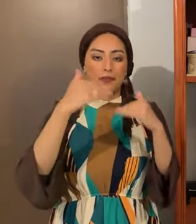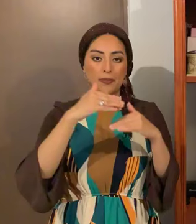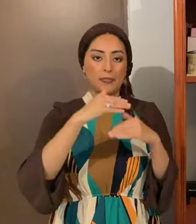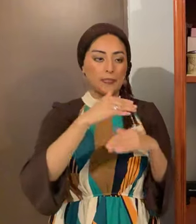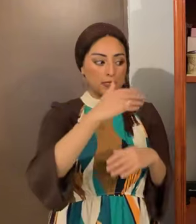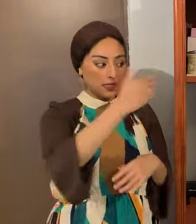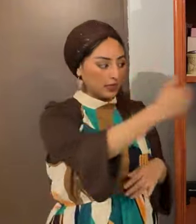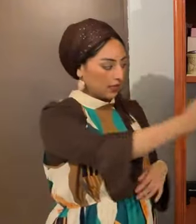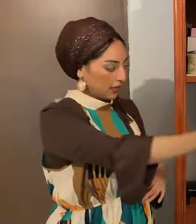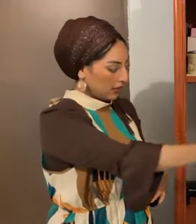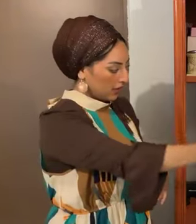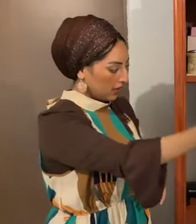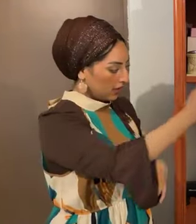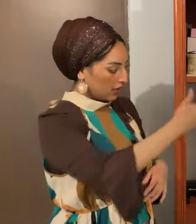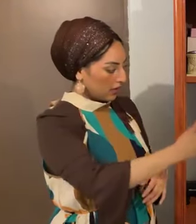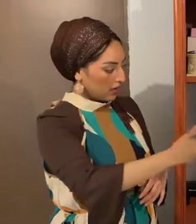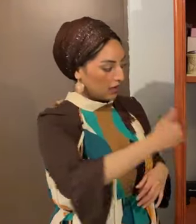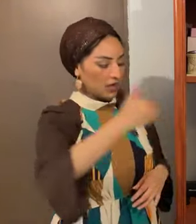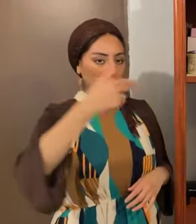letra, G,